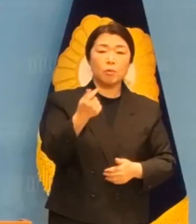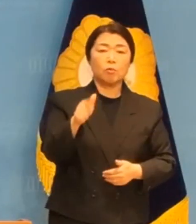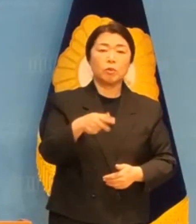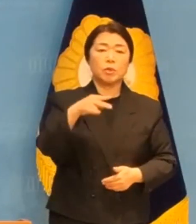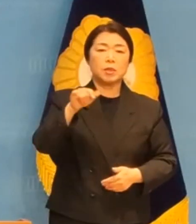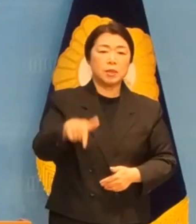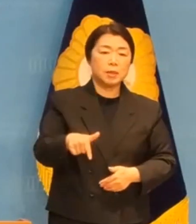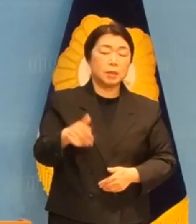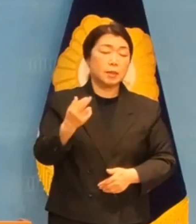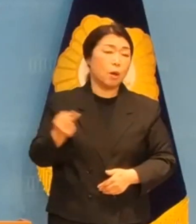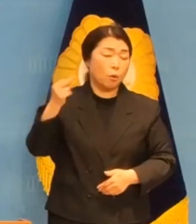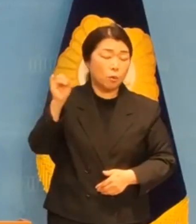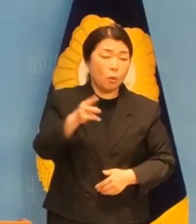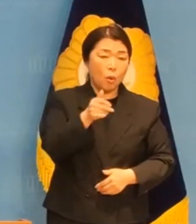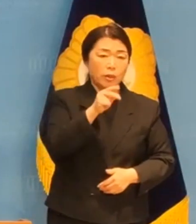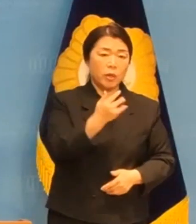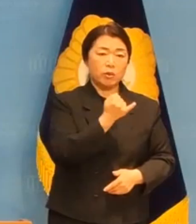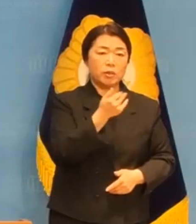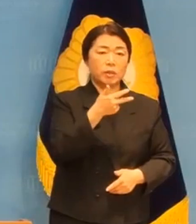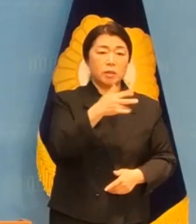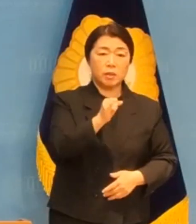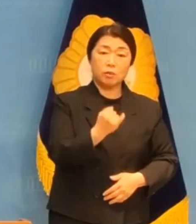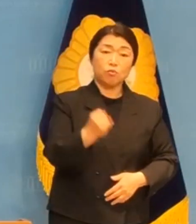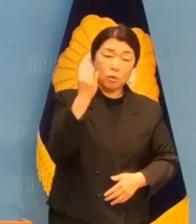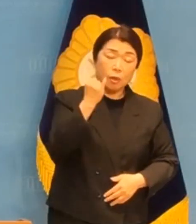이은 형님 누님 2탄입니까?